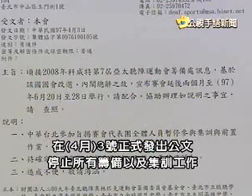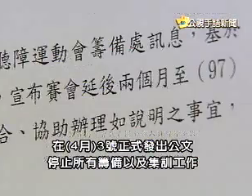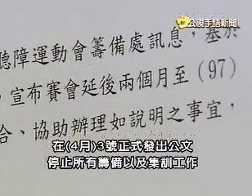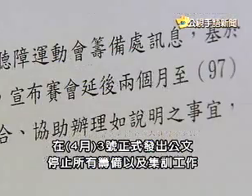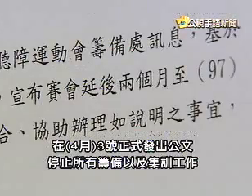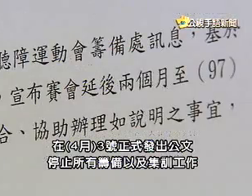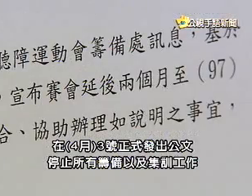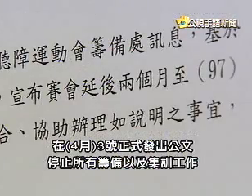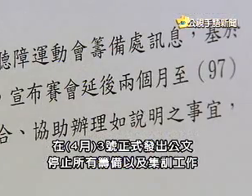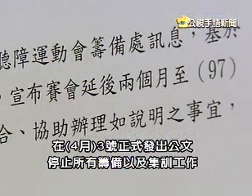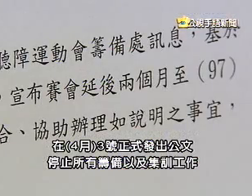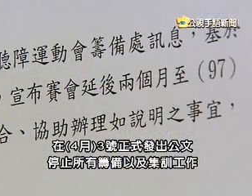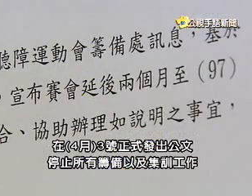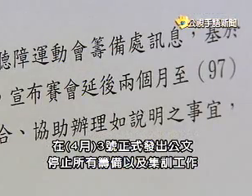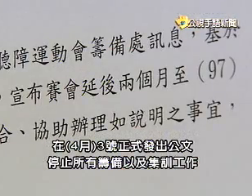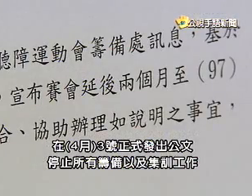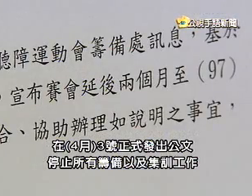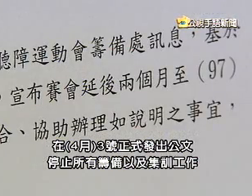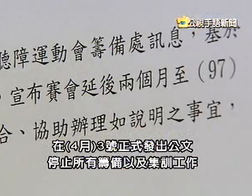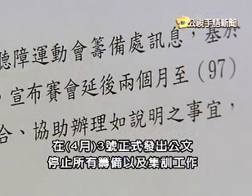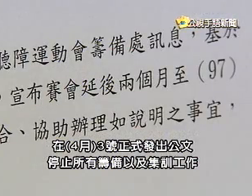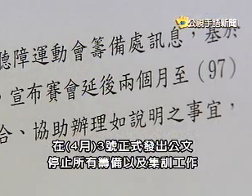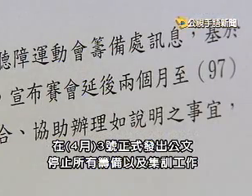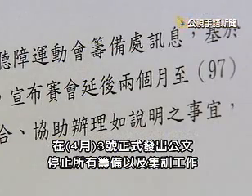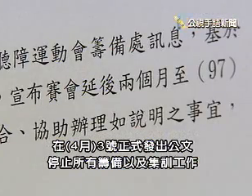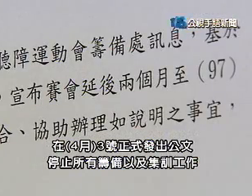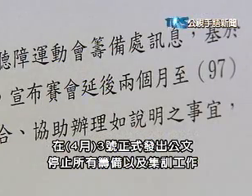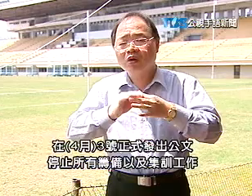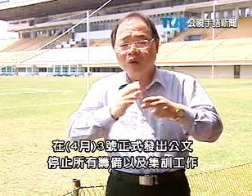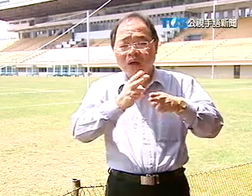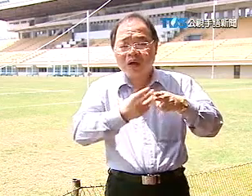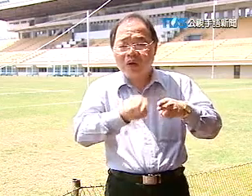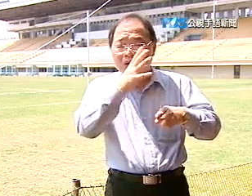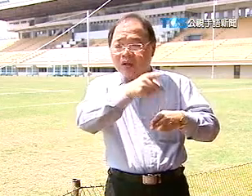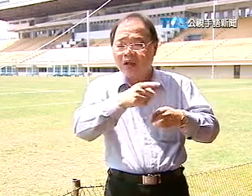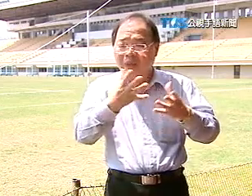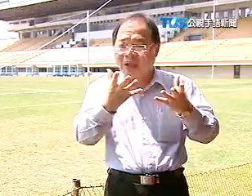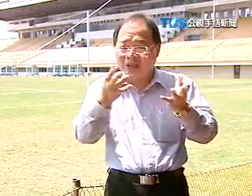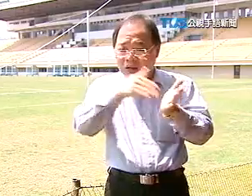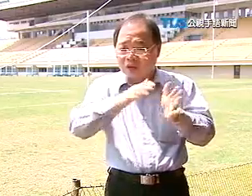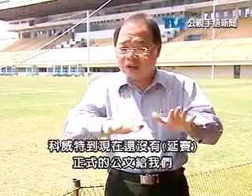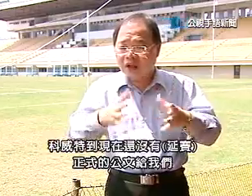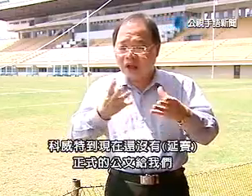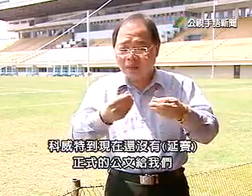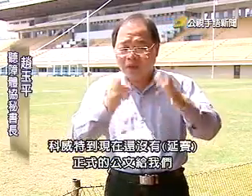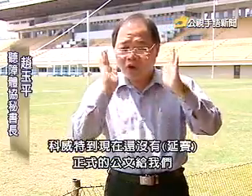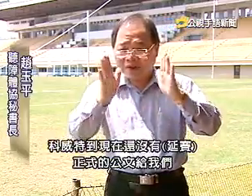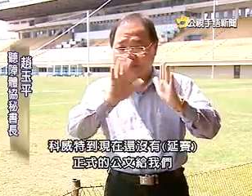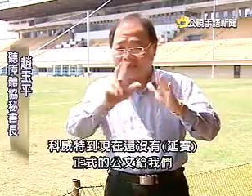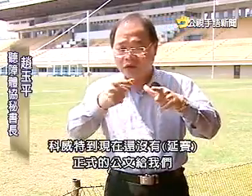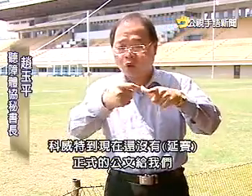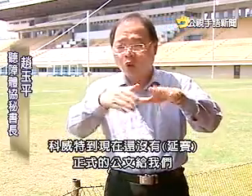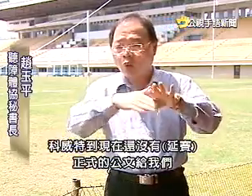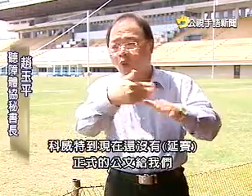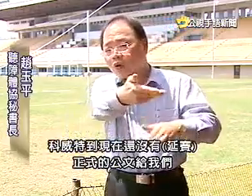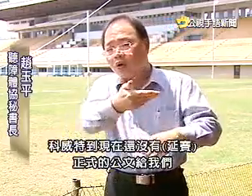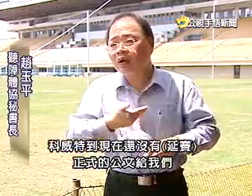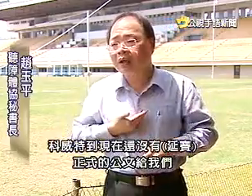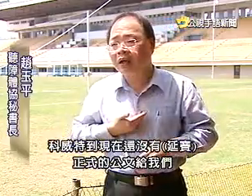号正式发出公文，停止所有筹备以及集训工作。 科威特到现在还没有正式的公